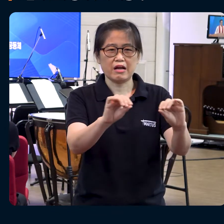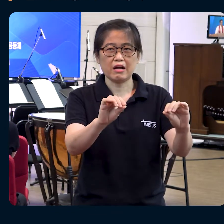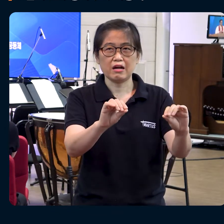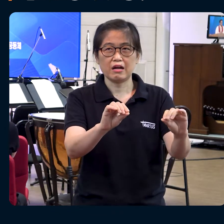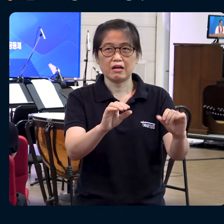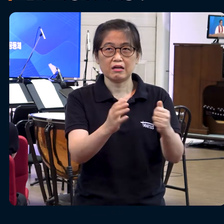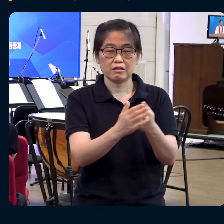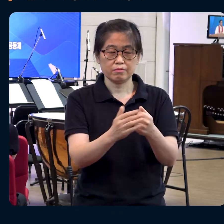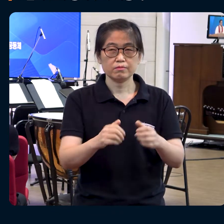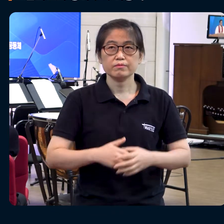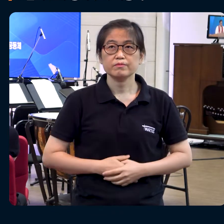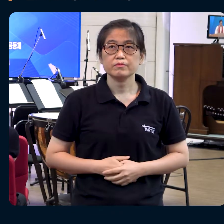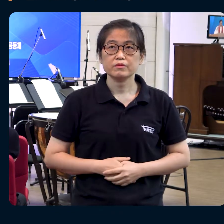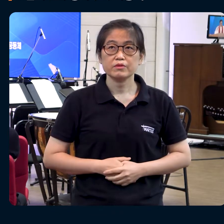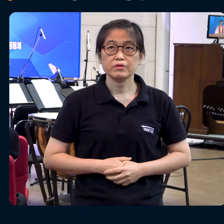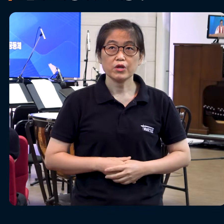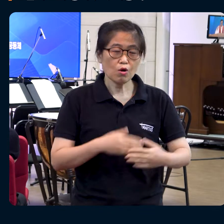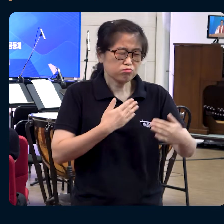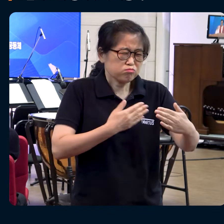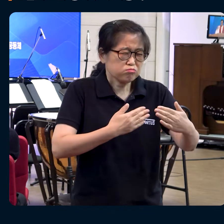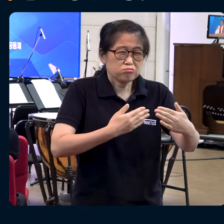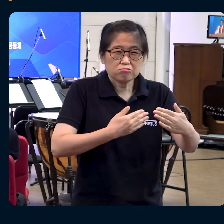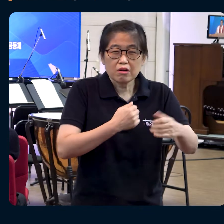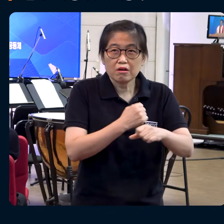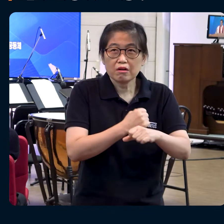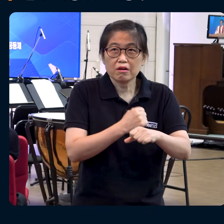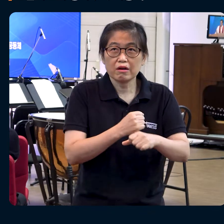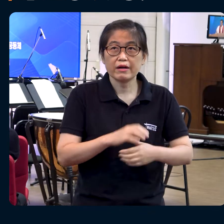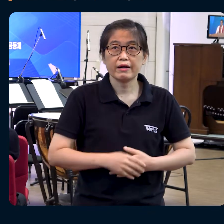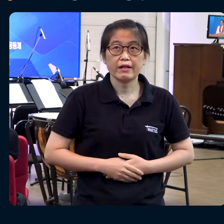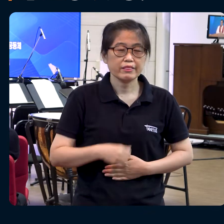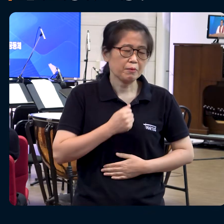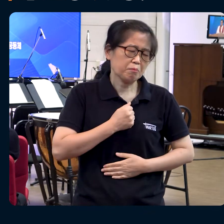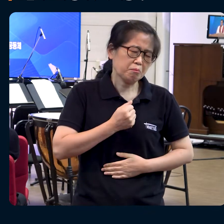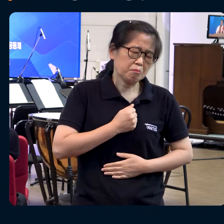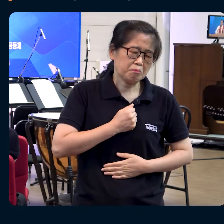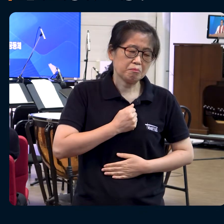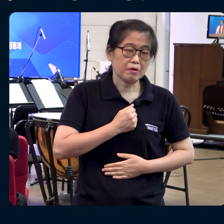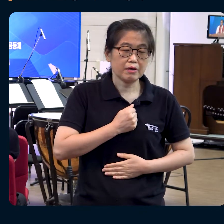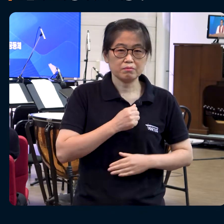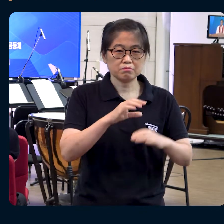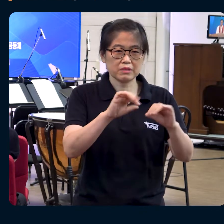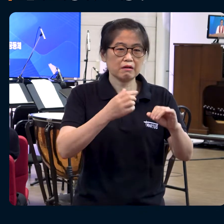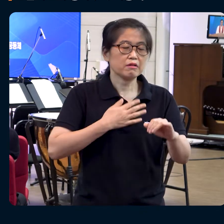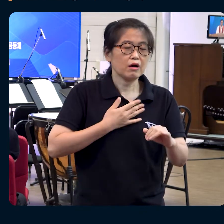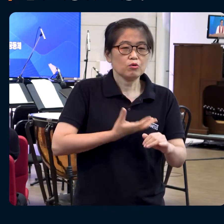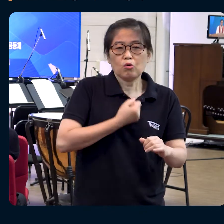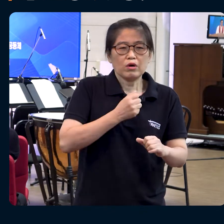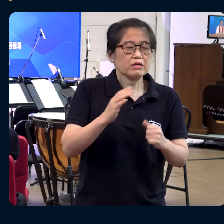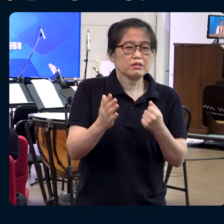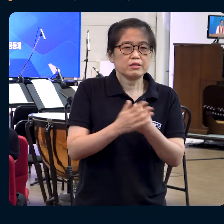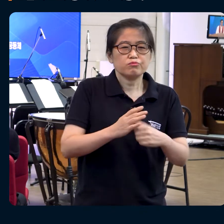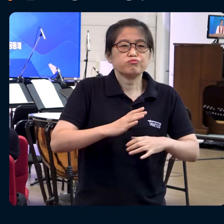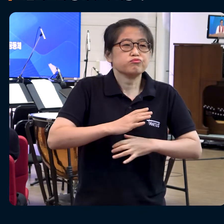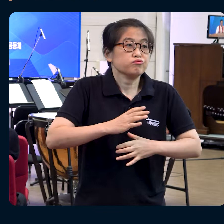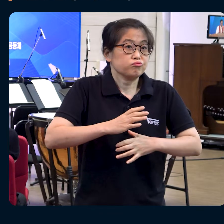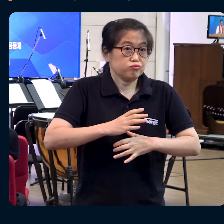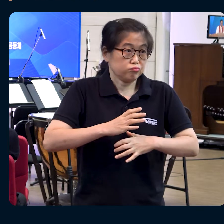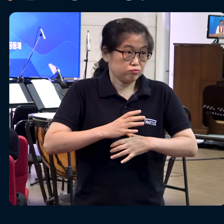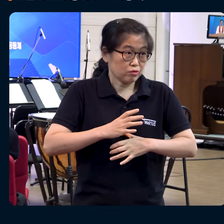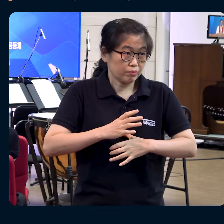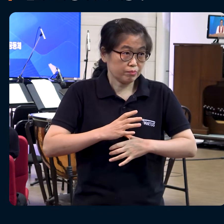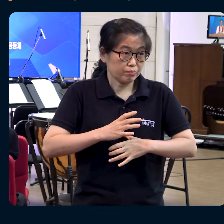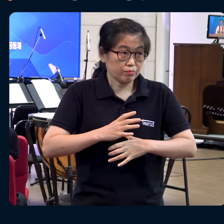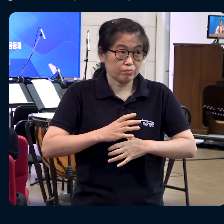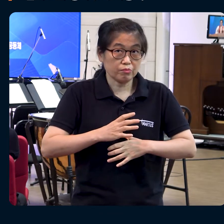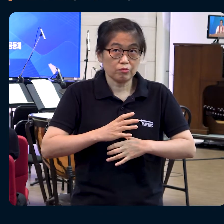이 불안감이, 이 막연함과 답답함이, 이 두려움이 얼마나 큰지, 그 가운데